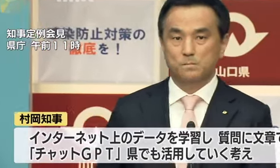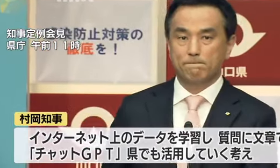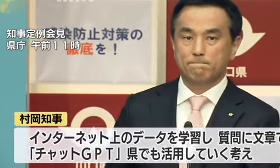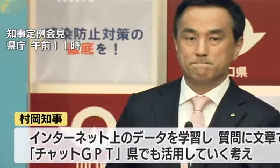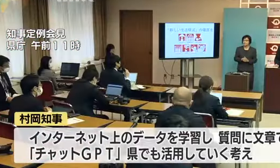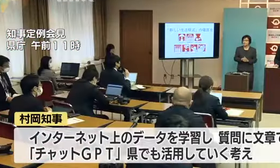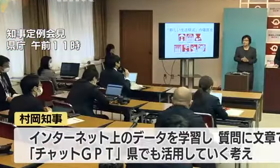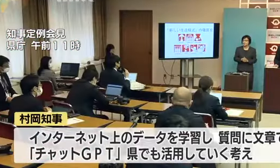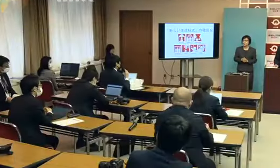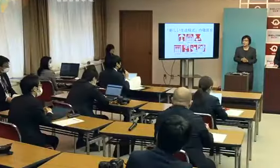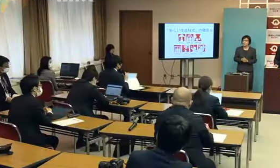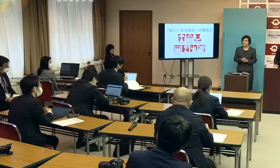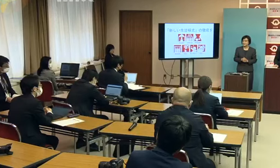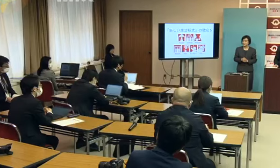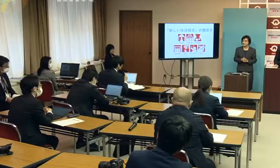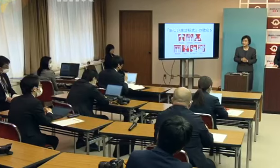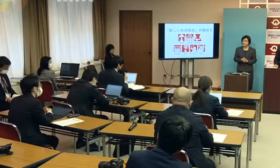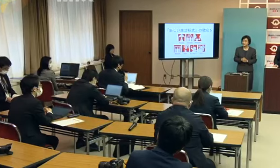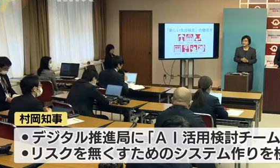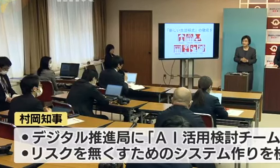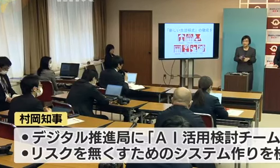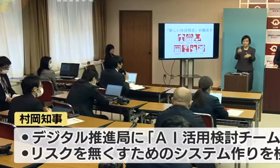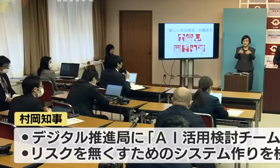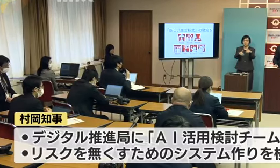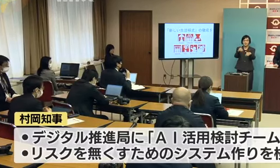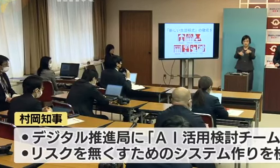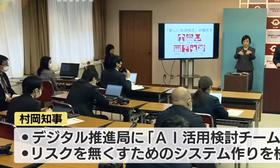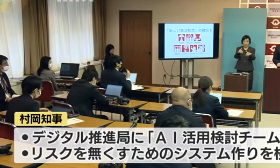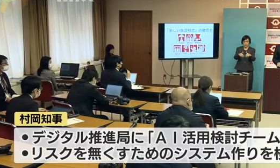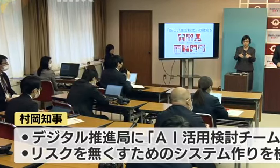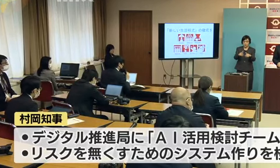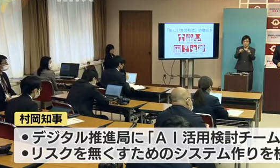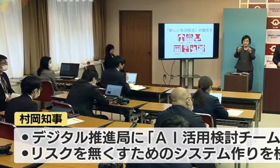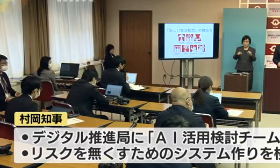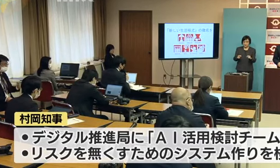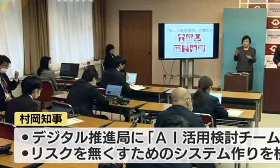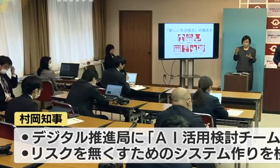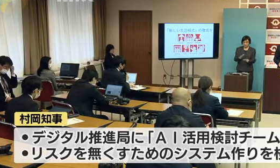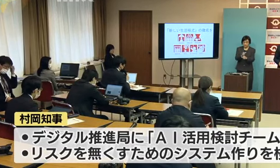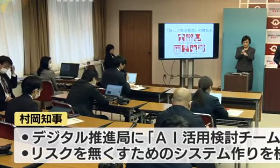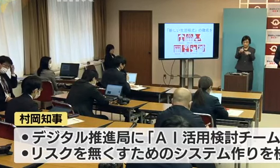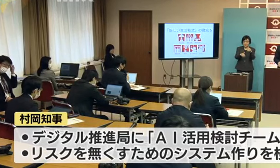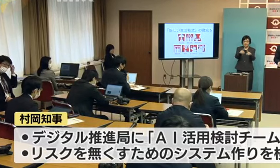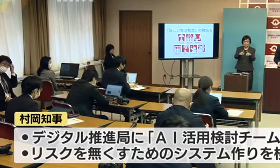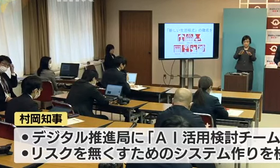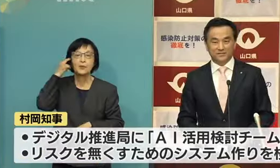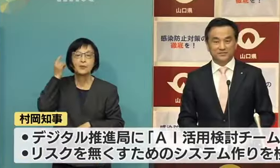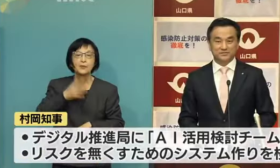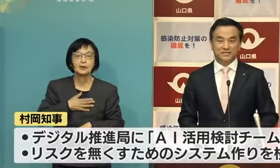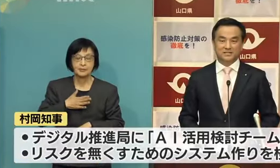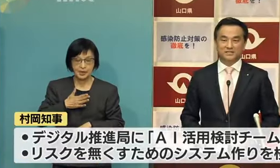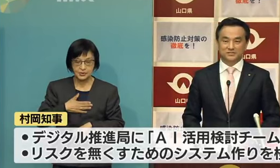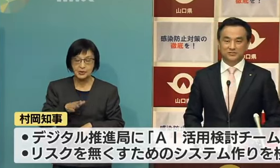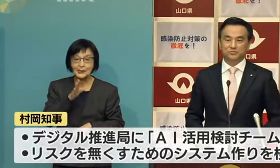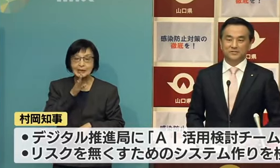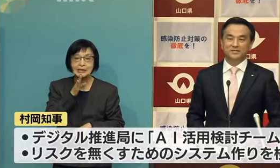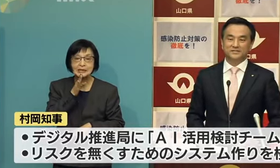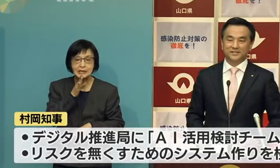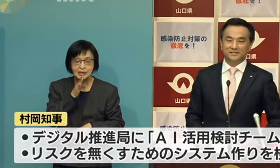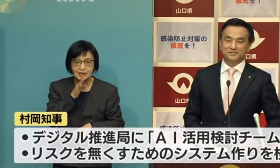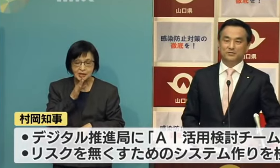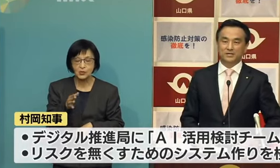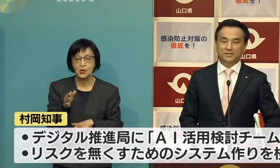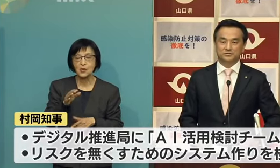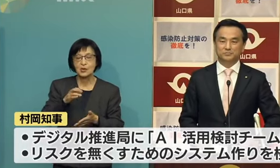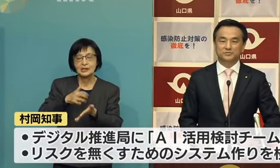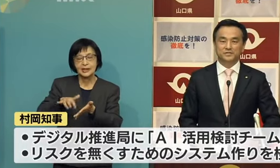えを示しました。村岡知事はデジタル推進局に AI 活用検討チームを設置し、リ